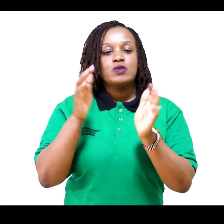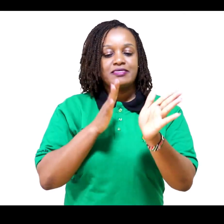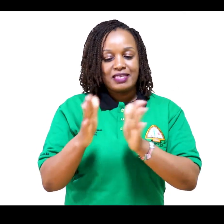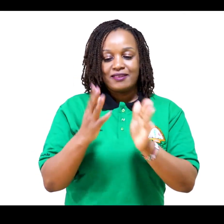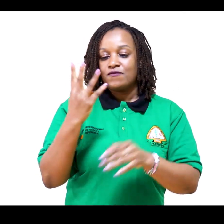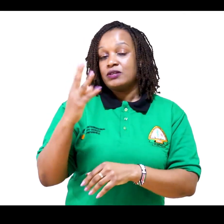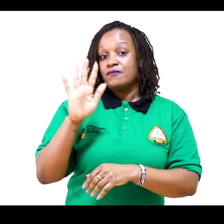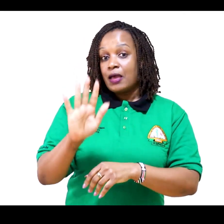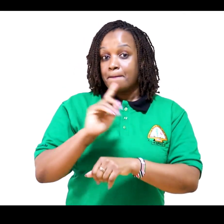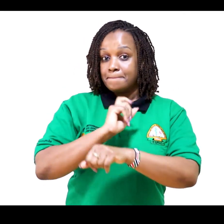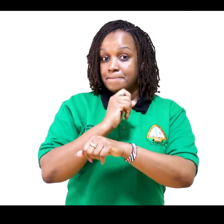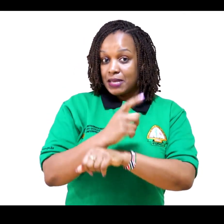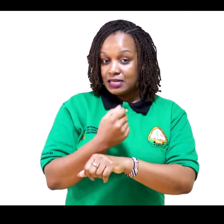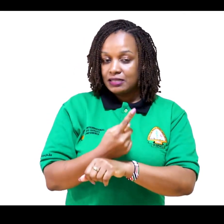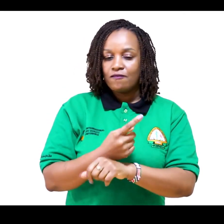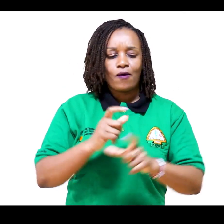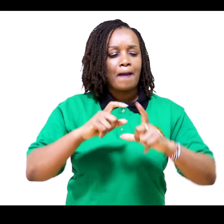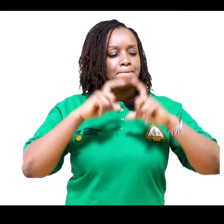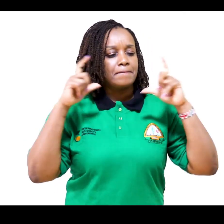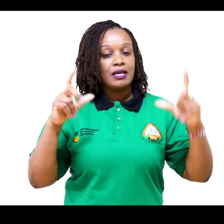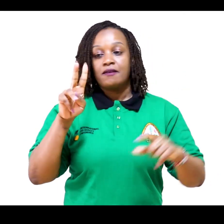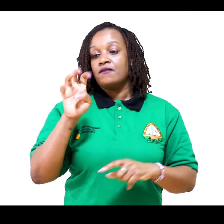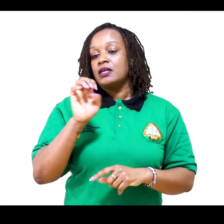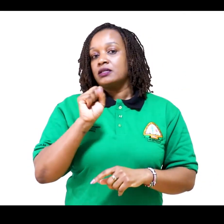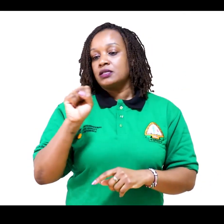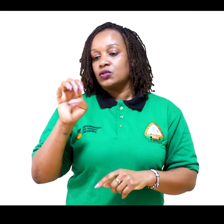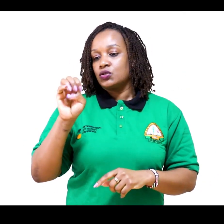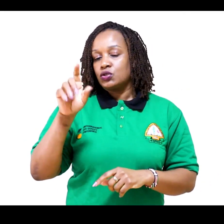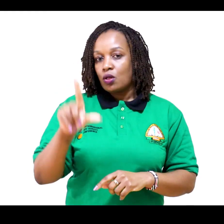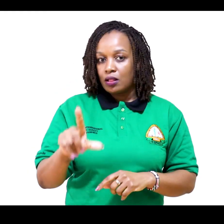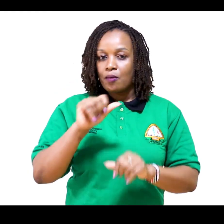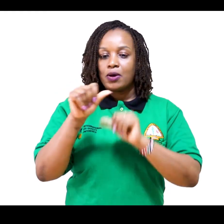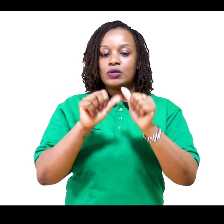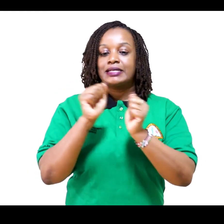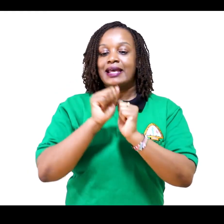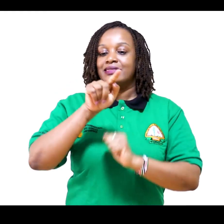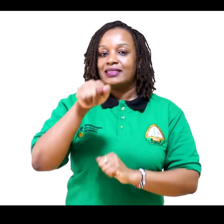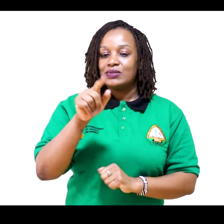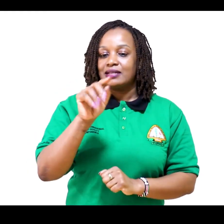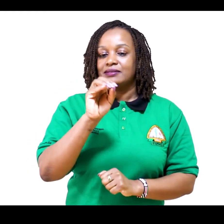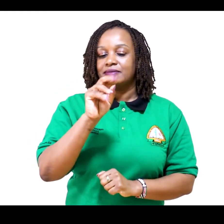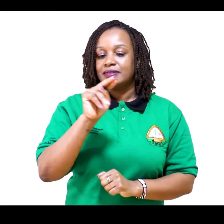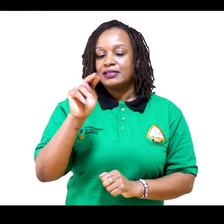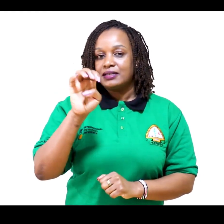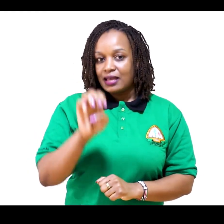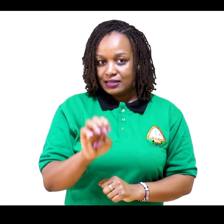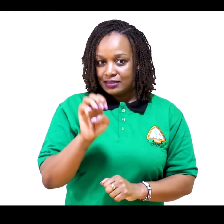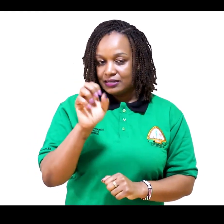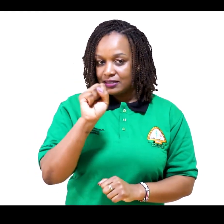45. Kwa chombo kubwa zaidi ya tani 10, gharama ni shilingi 5,000 na hufanyika